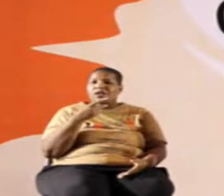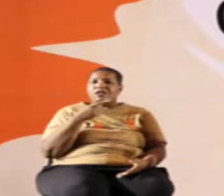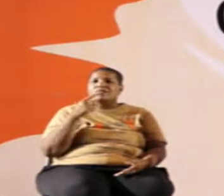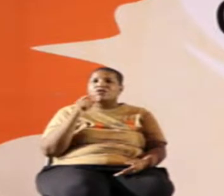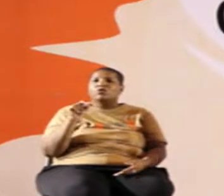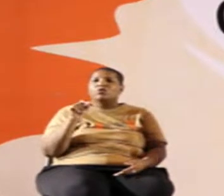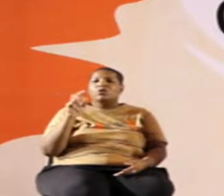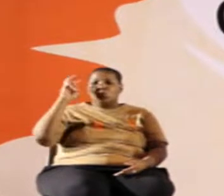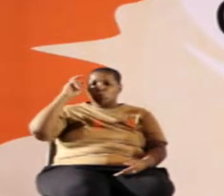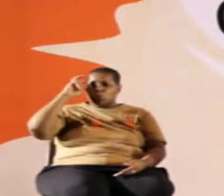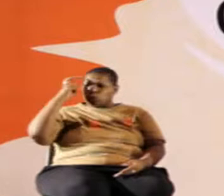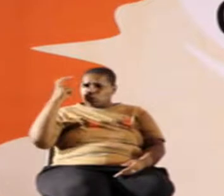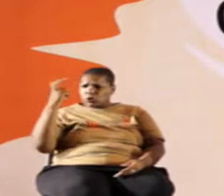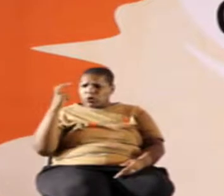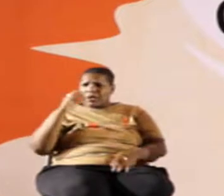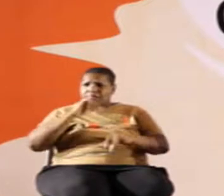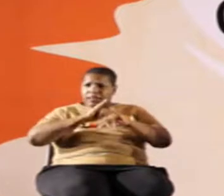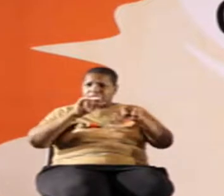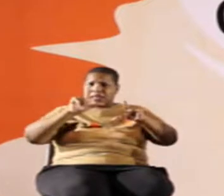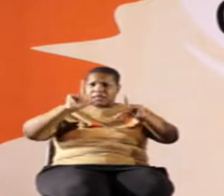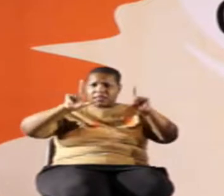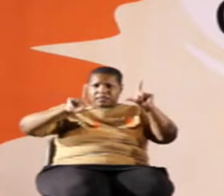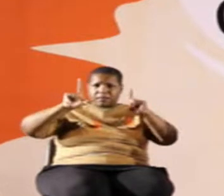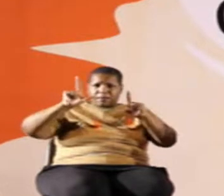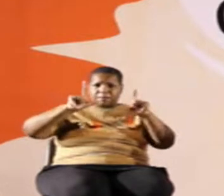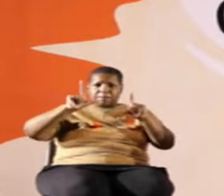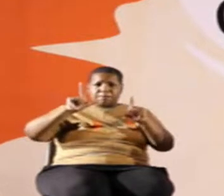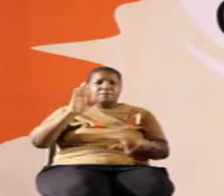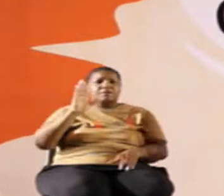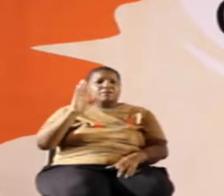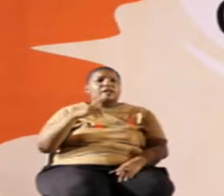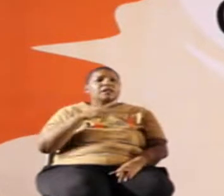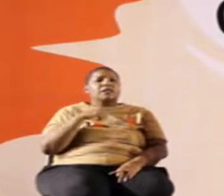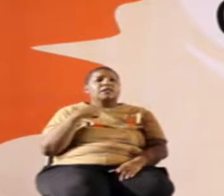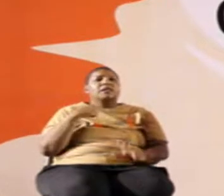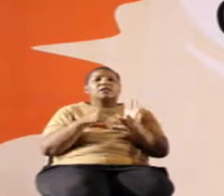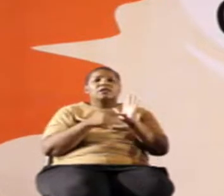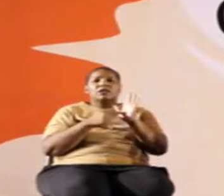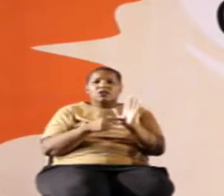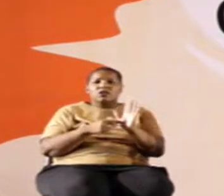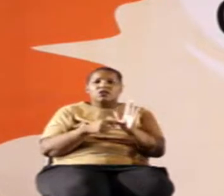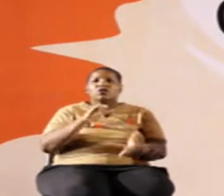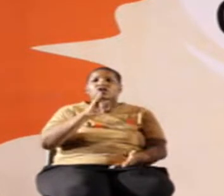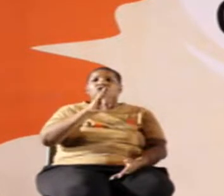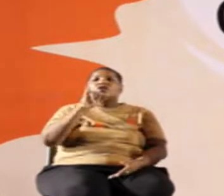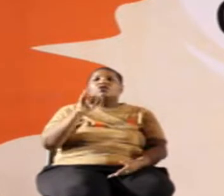da cultura midiática, a gente está, e a exposição da Jurema